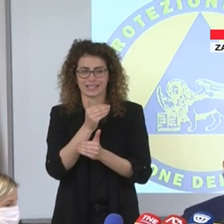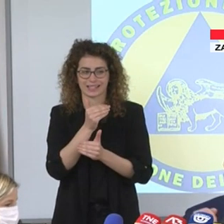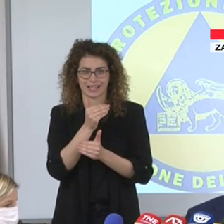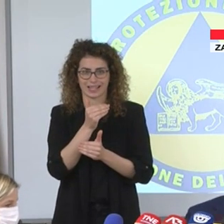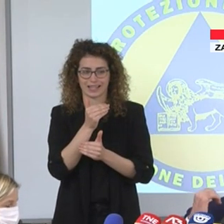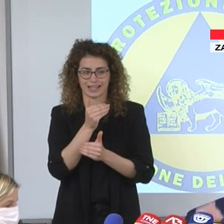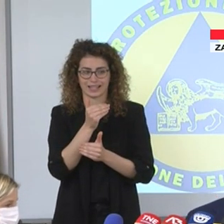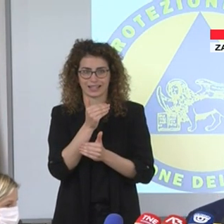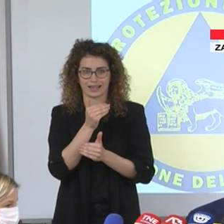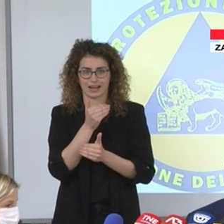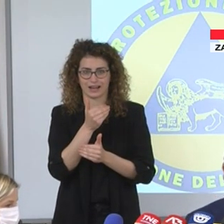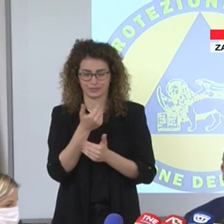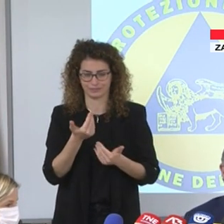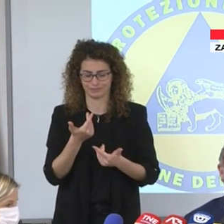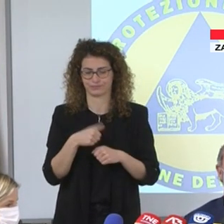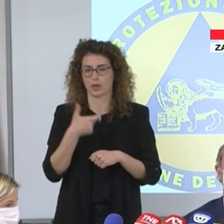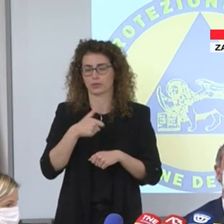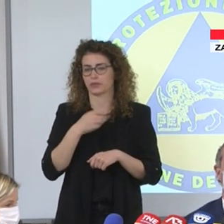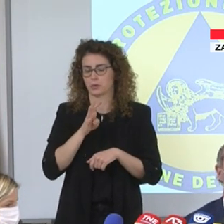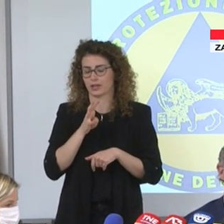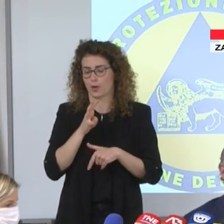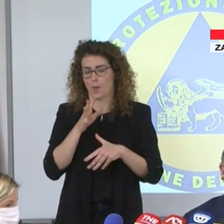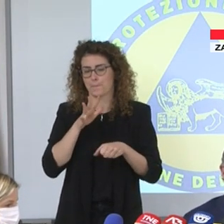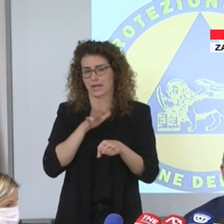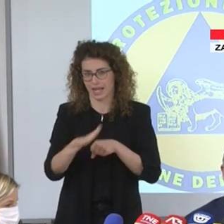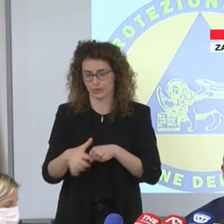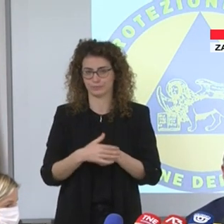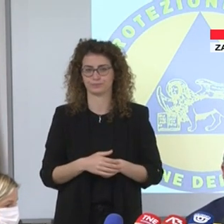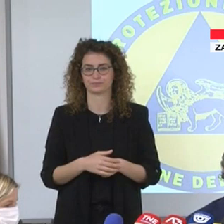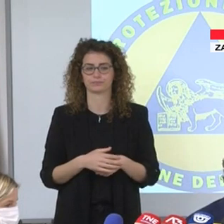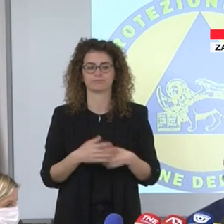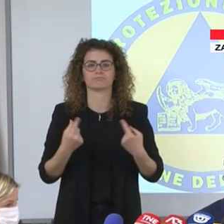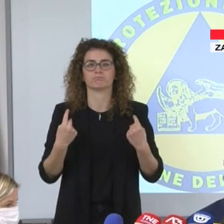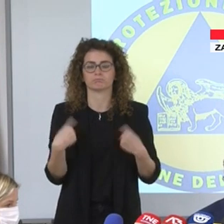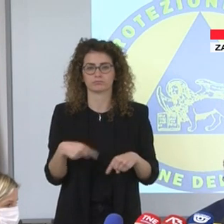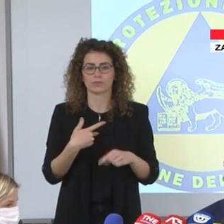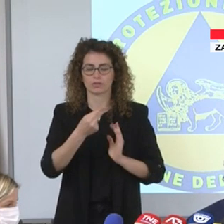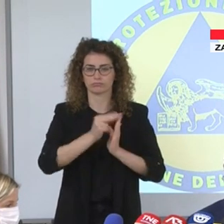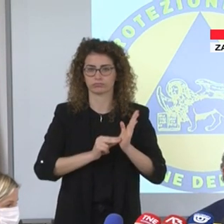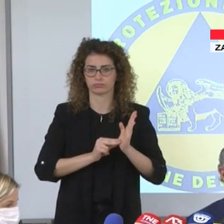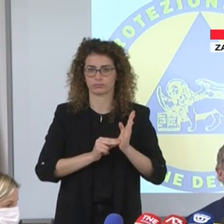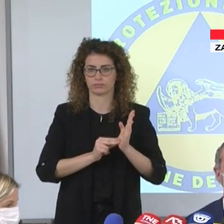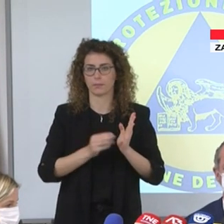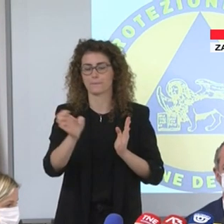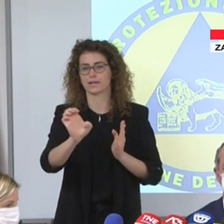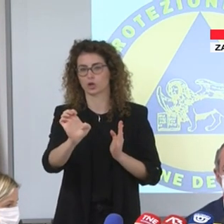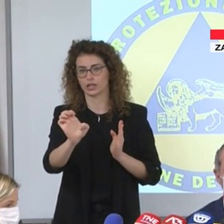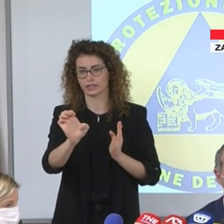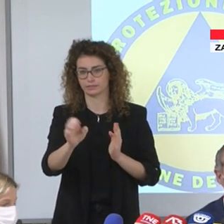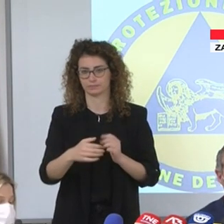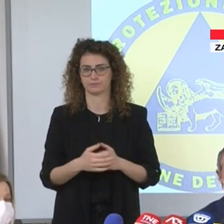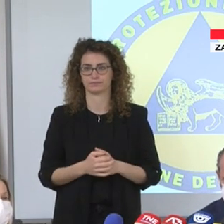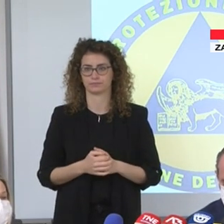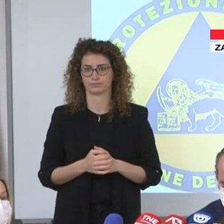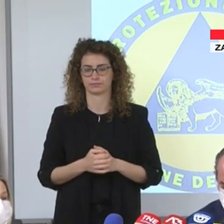era come il Pungible, no? Ti rimandava indietro. E quindi sono riuscito a prenotarmi per mercoledì a